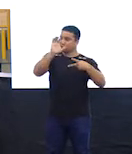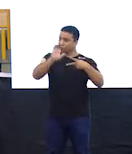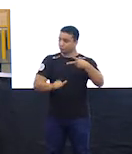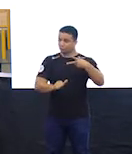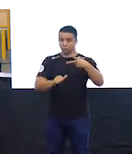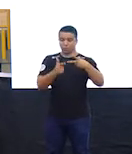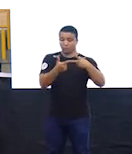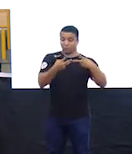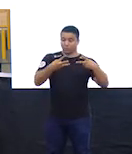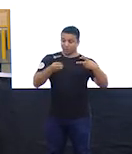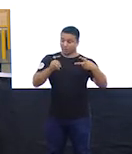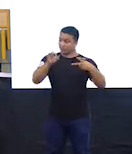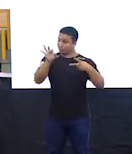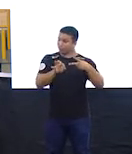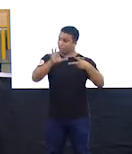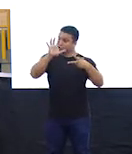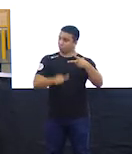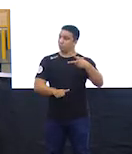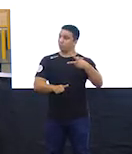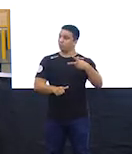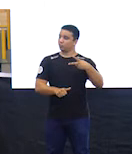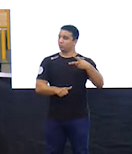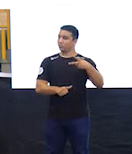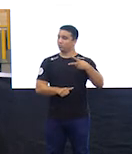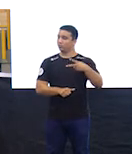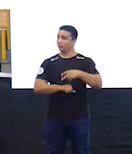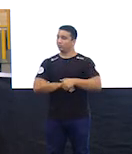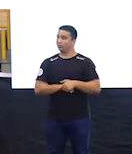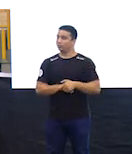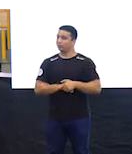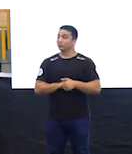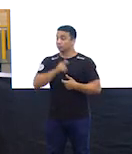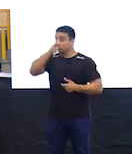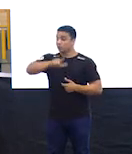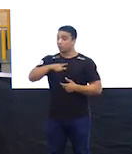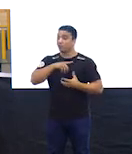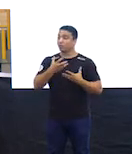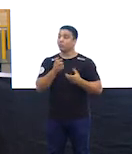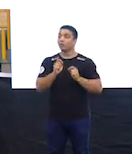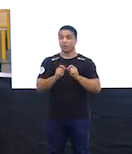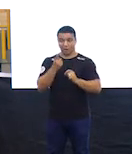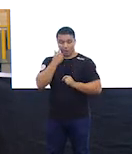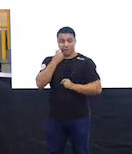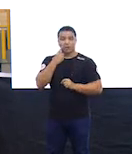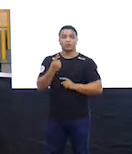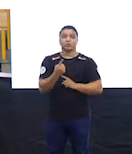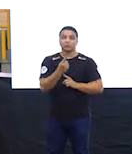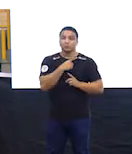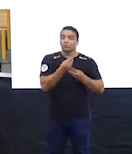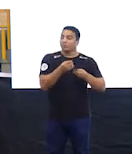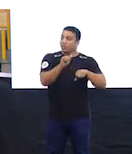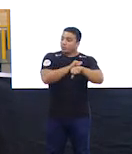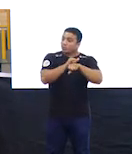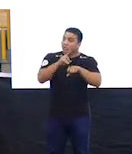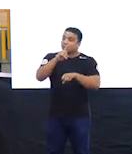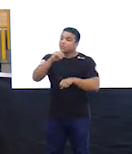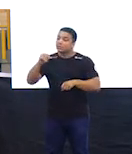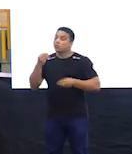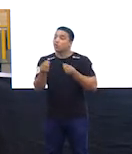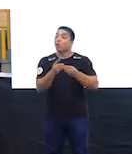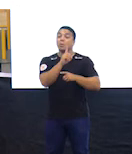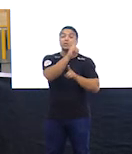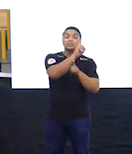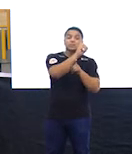20% e depois uma redução de 30%. De novo, eu vou fazer o truque do 100. Quanto que eu boto no